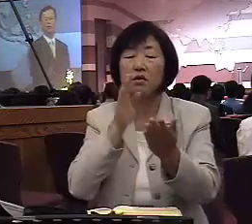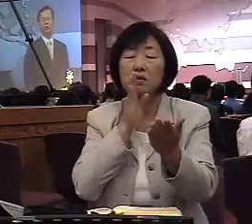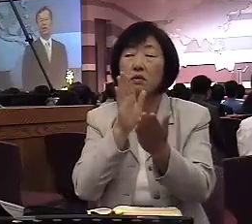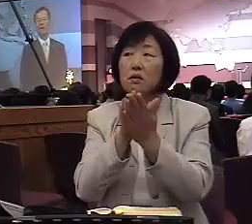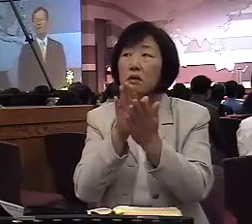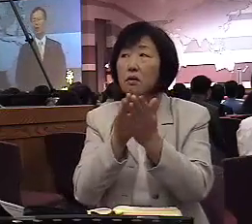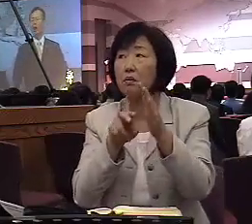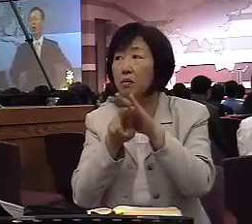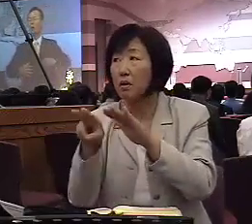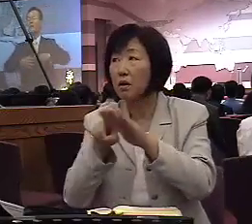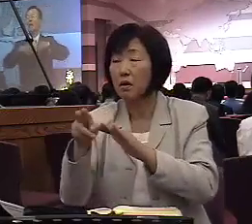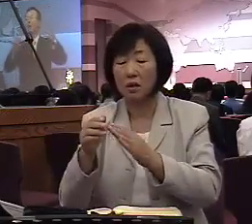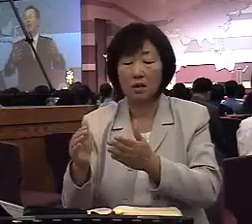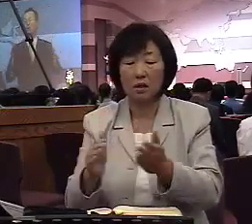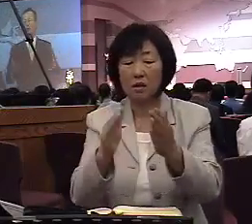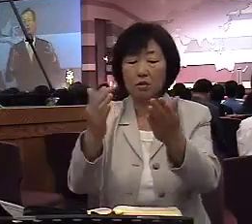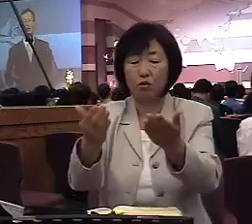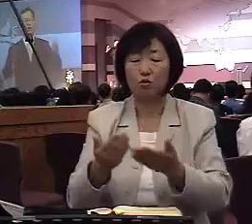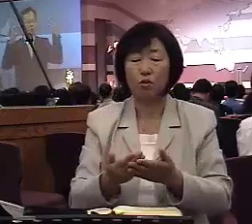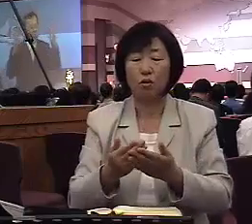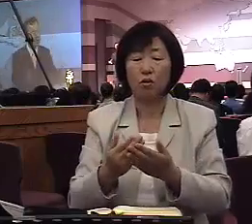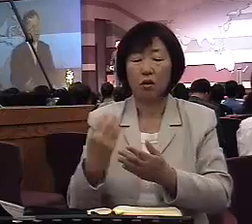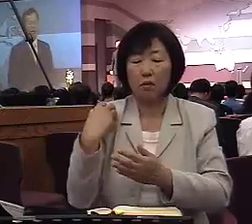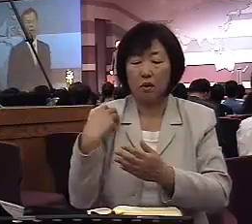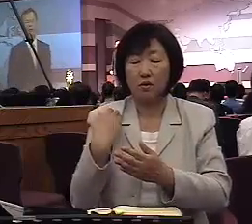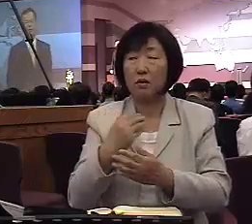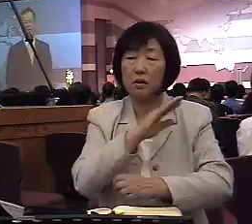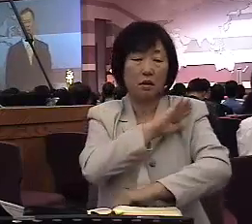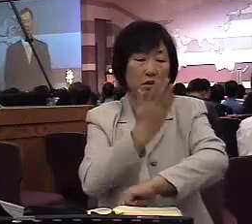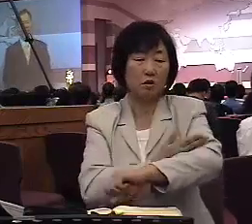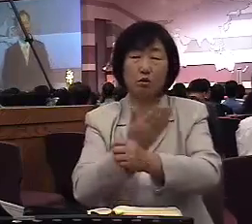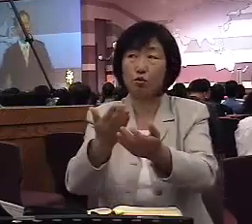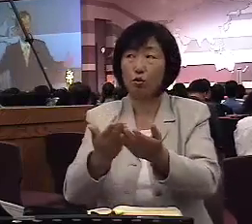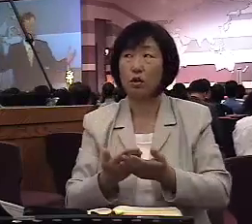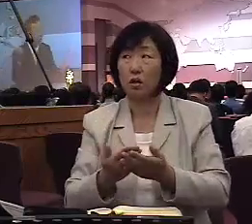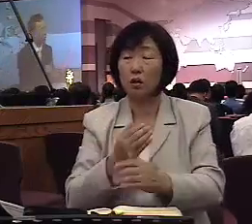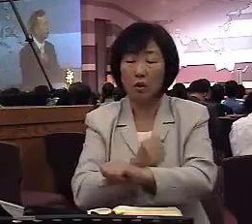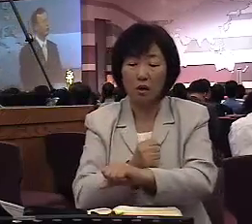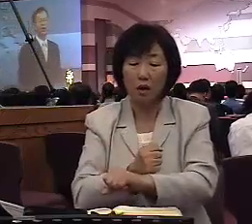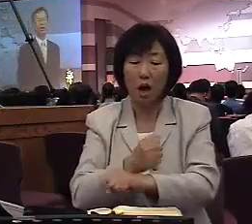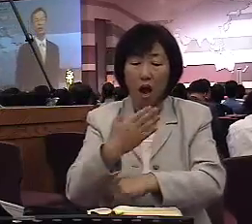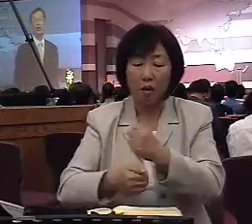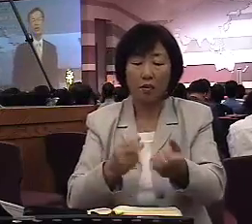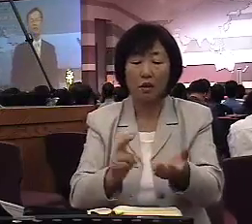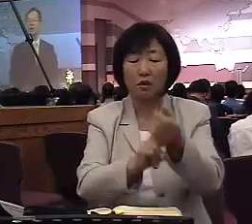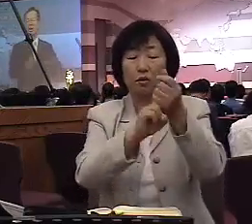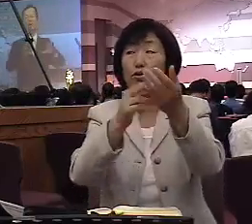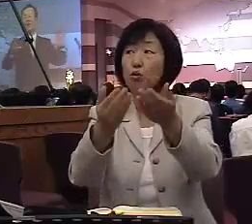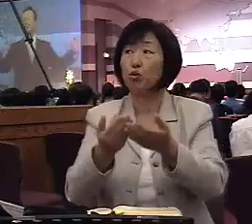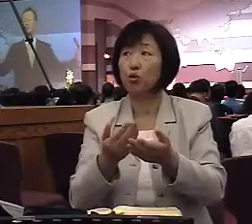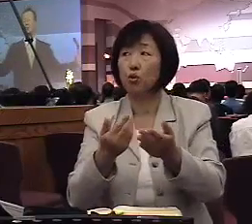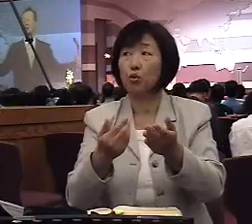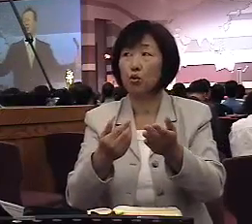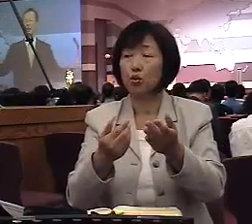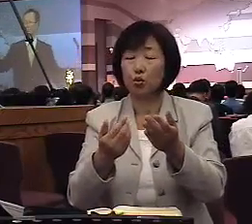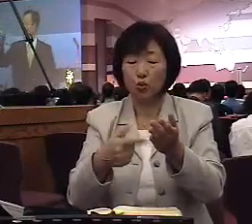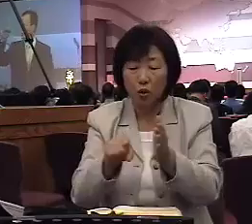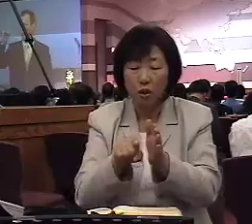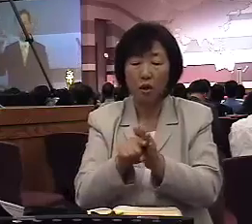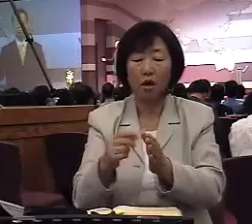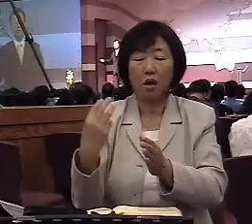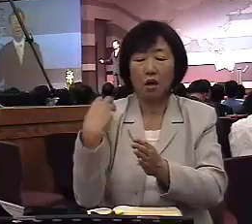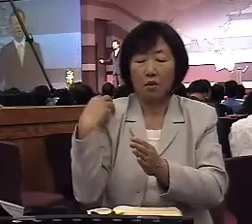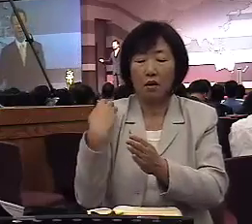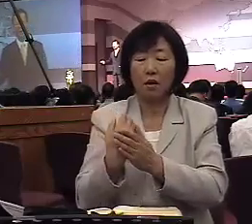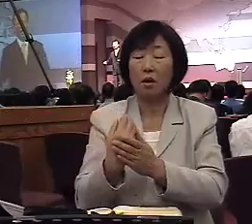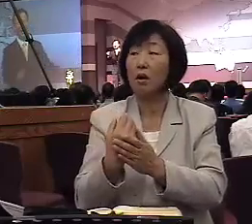피할 길을 주사 나로 하여금 감당할 수 있는 능력을 주시겠다고 했으니까, 하나님께서 기적을 주시겠다고 하니까 감당하지 못할 때는 하나님이